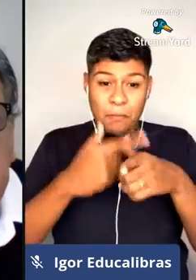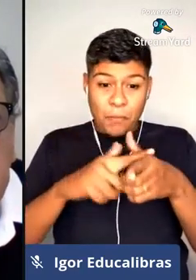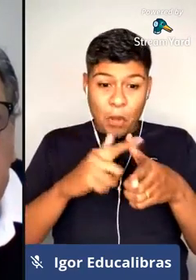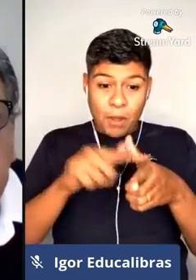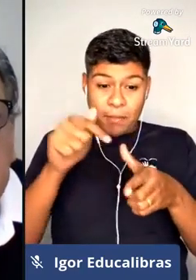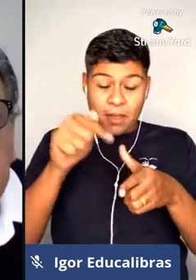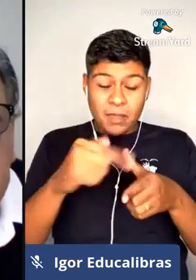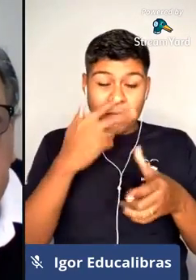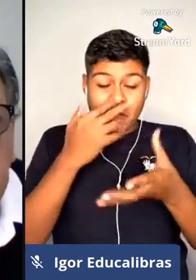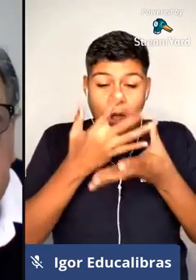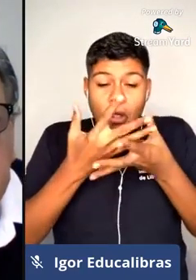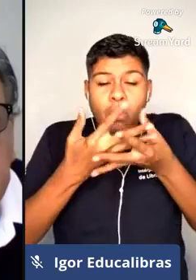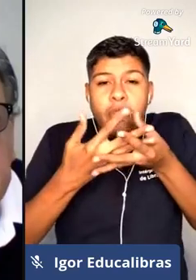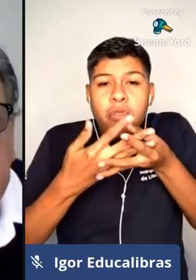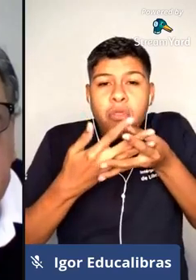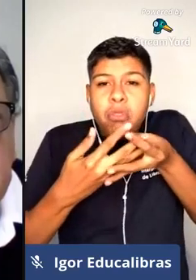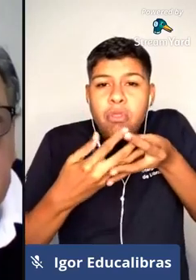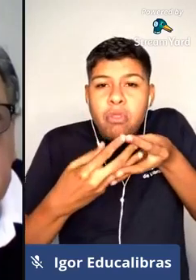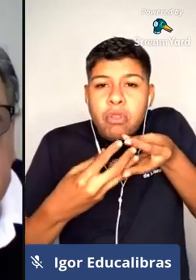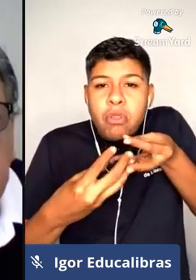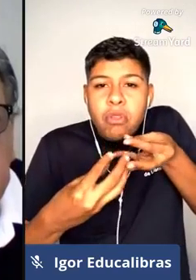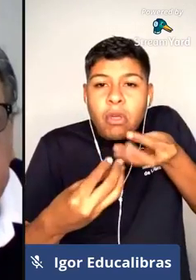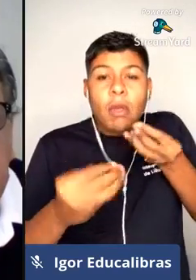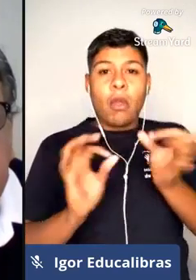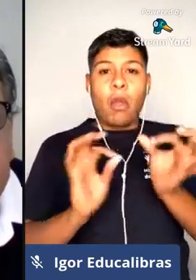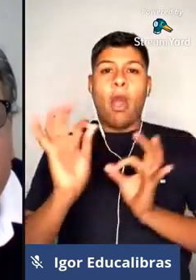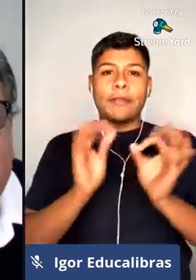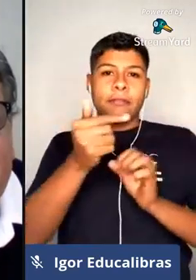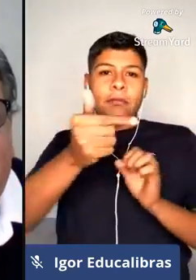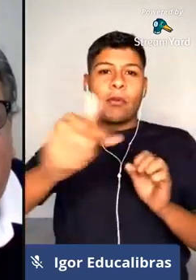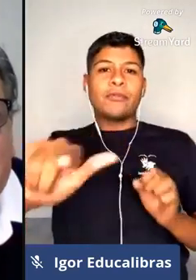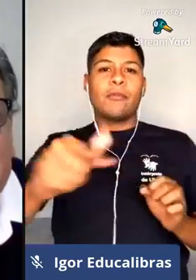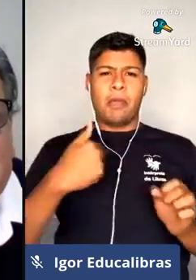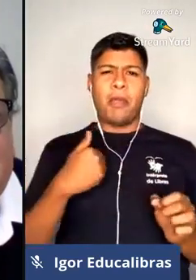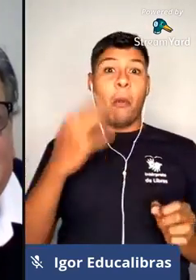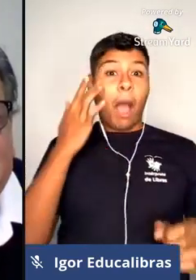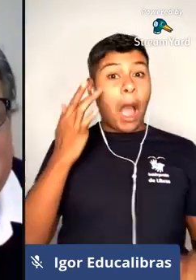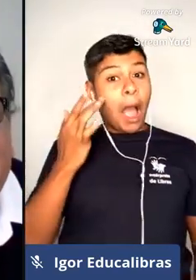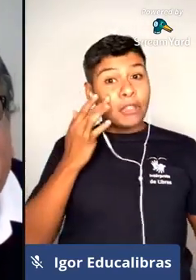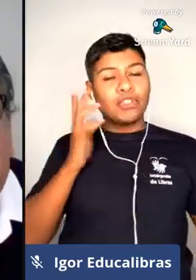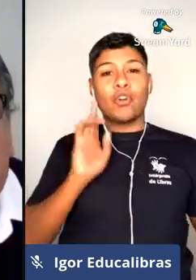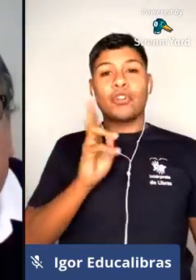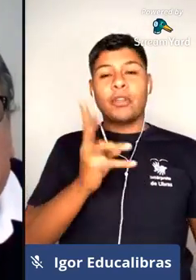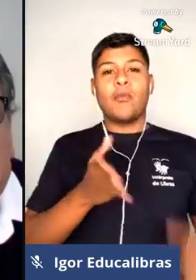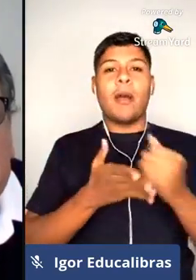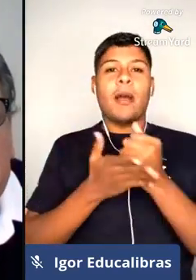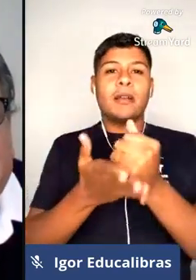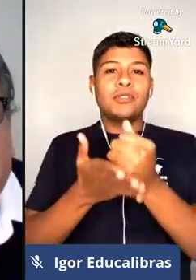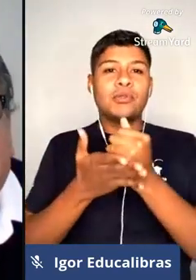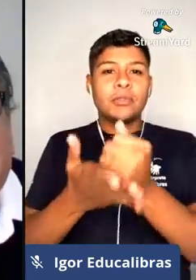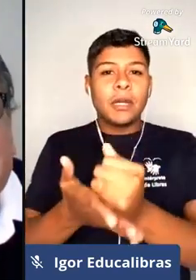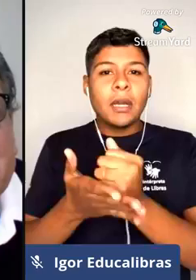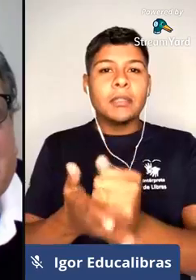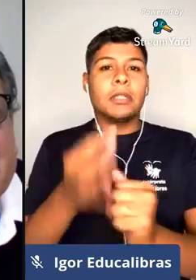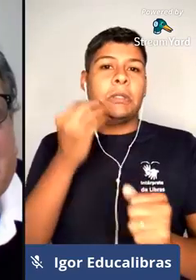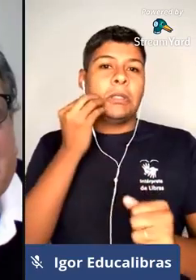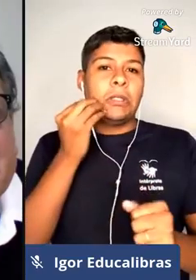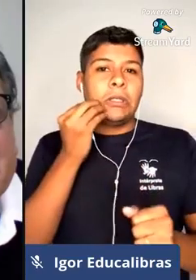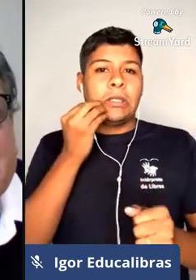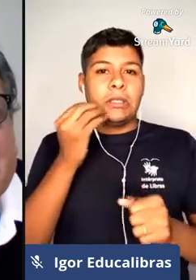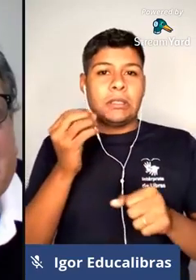desmanchar e reorganizar de uma outra maneira. Mas eu acho que vamos continuar ajudando Eu, no mesmo novo estado de